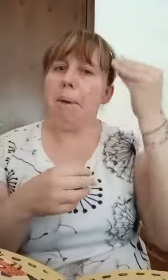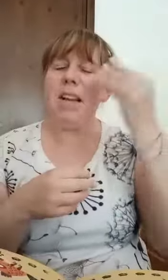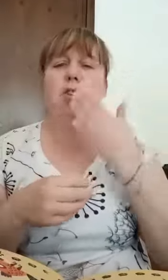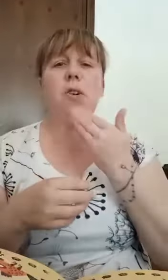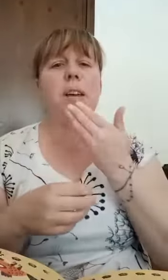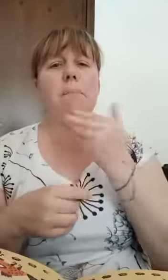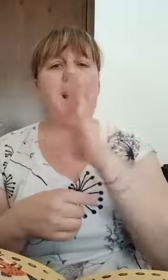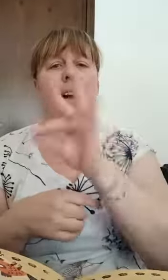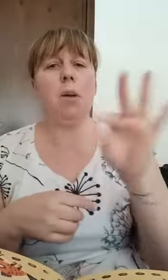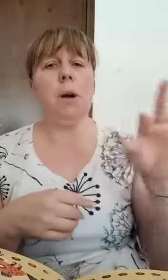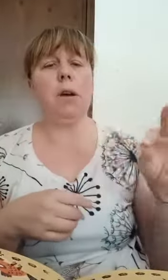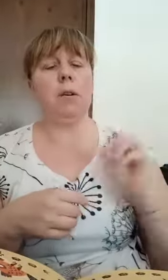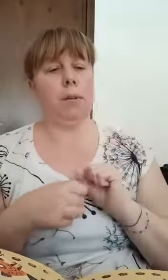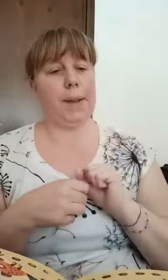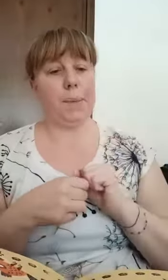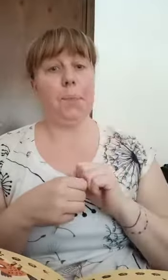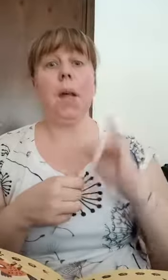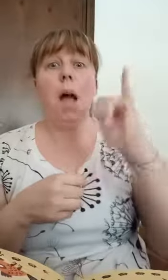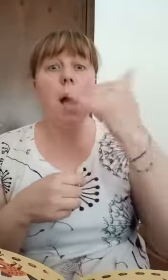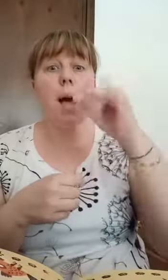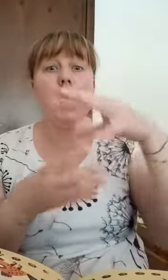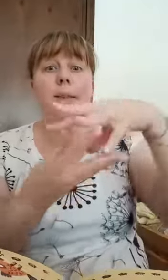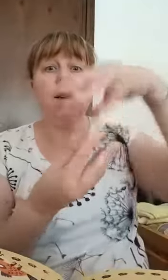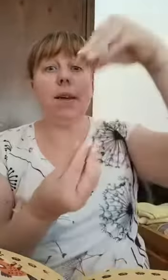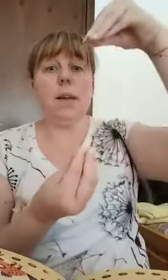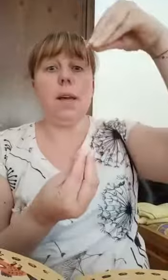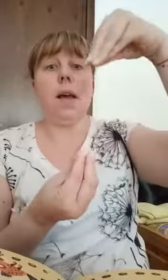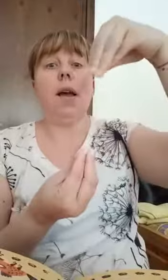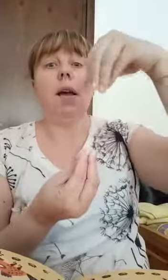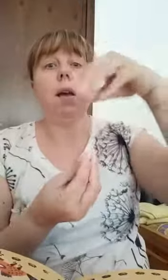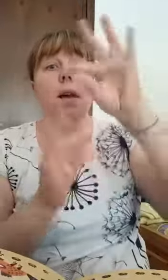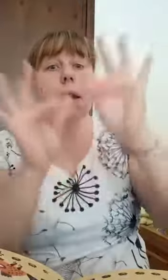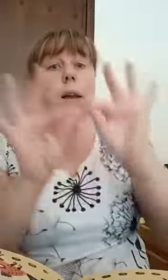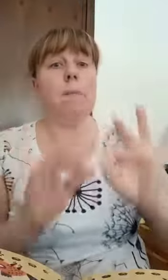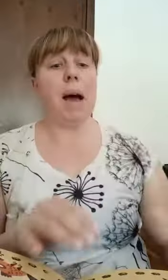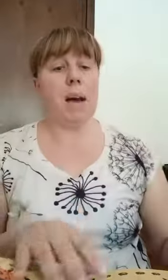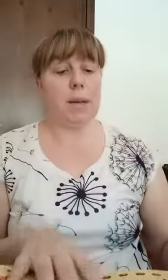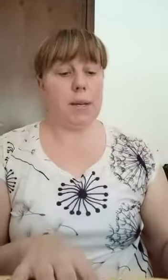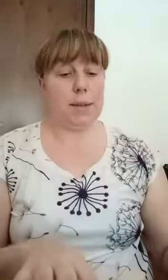penso che manca qualcosa ah sì il mais